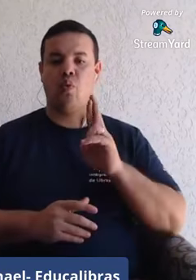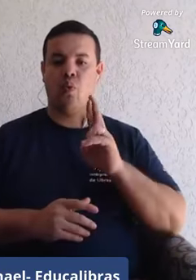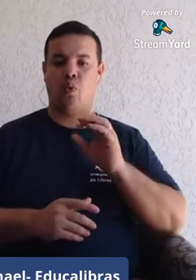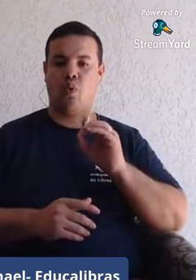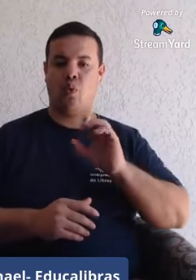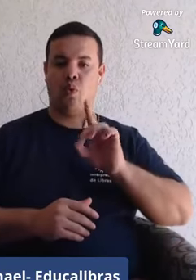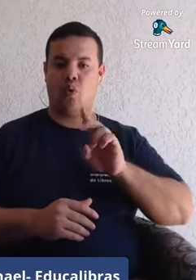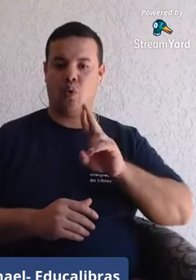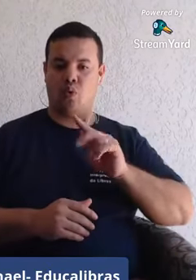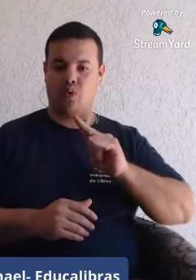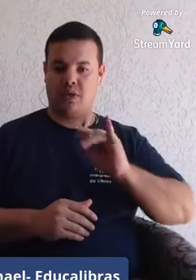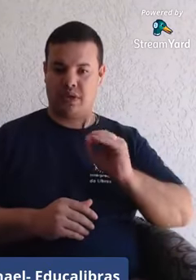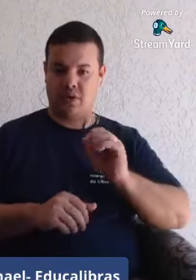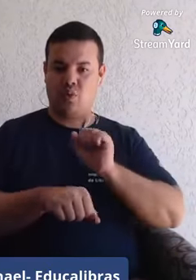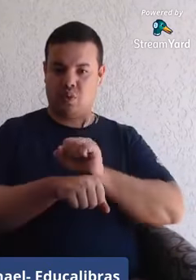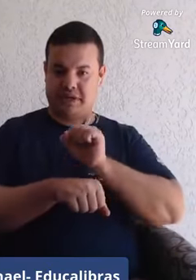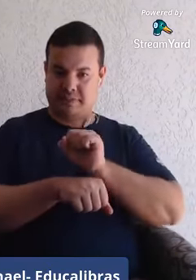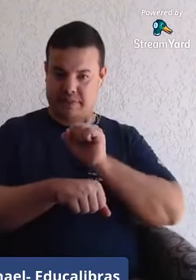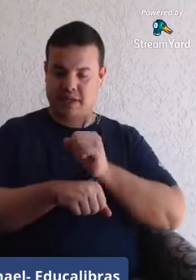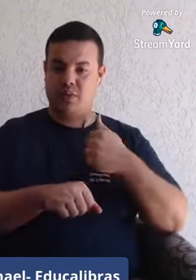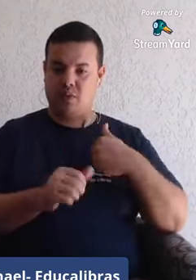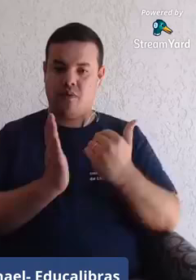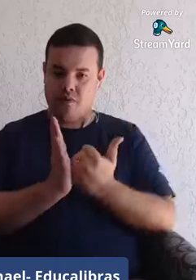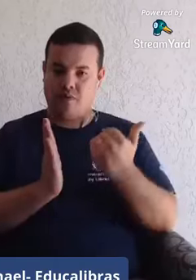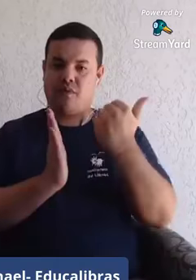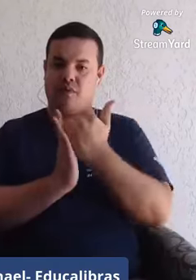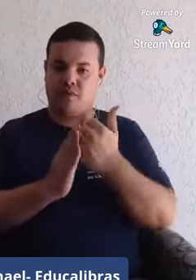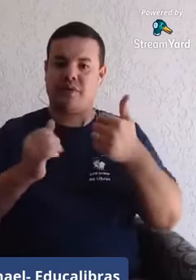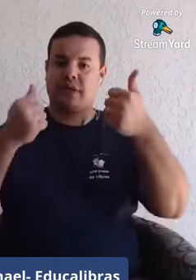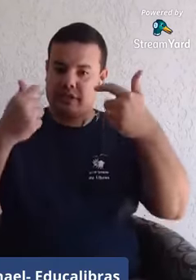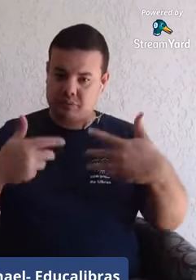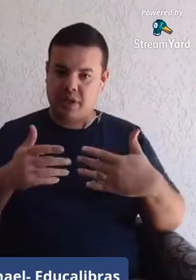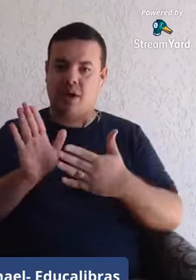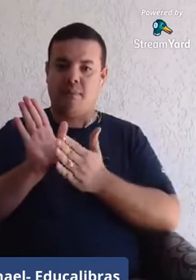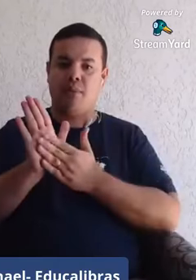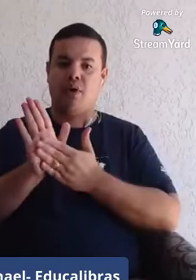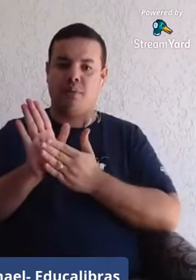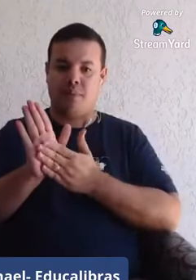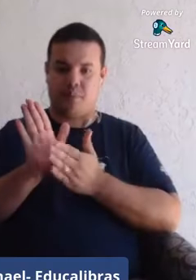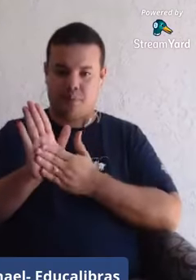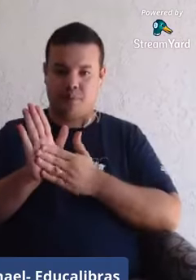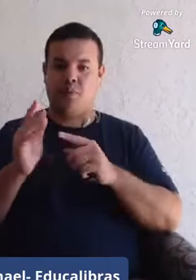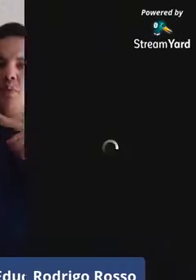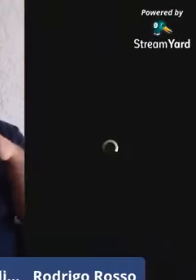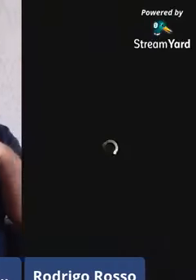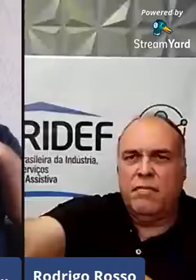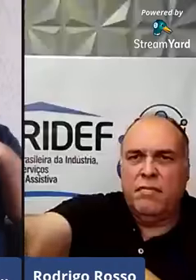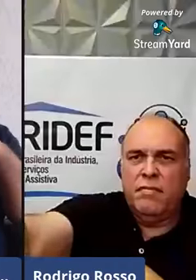quero reforçar aí os nossos propósitos, né?